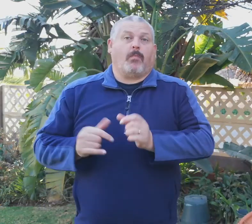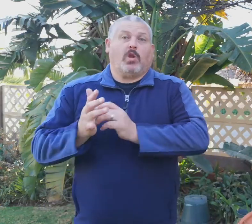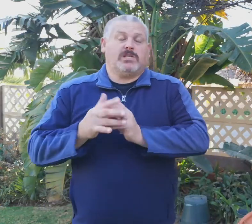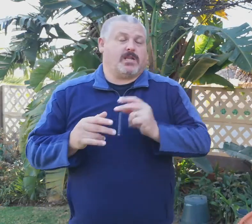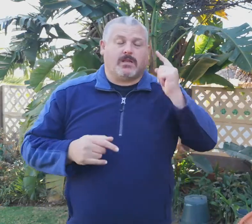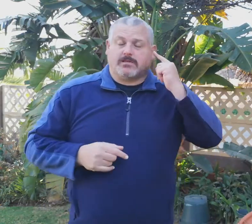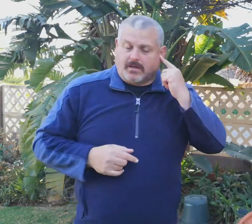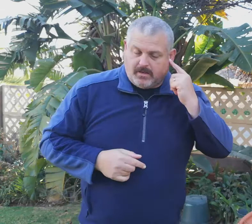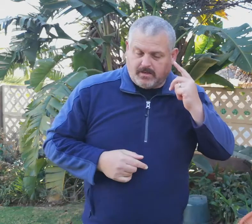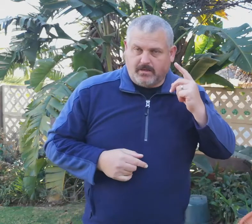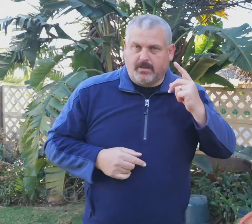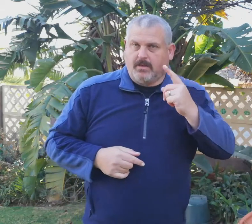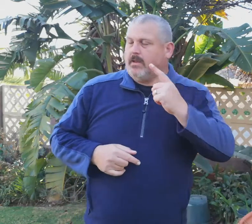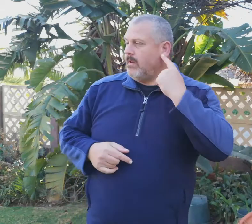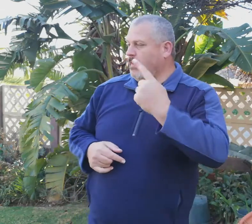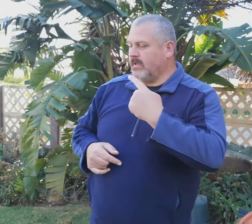maar Jesus het gestaan,